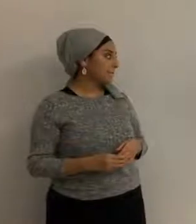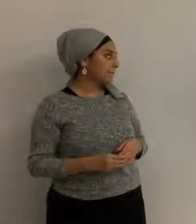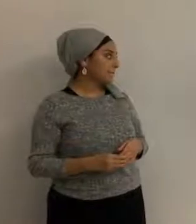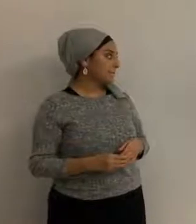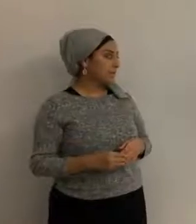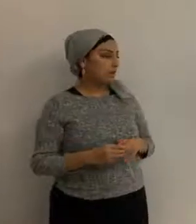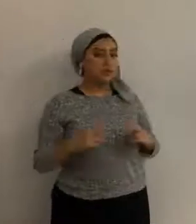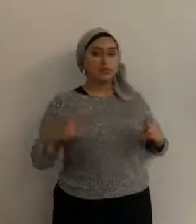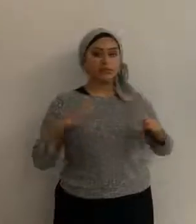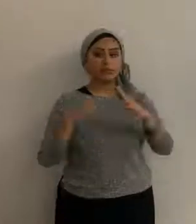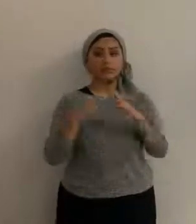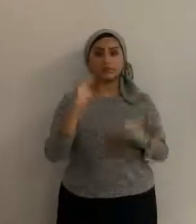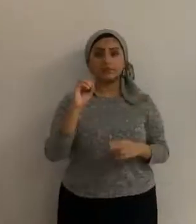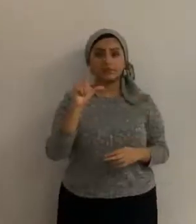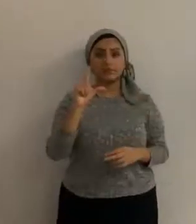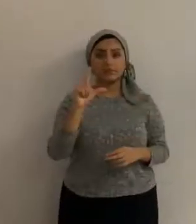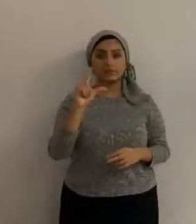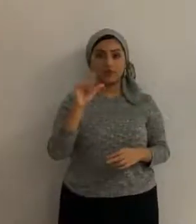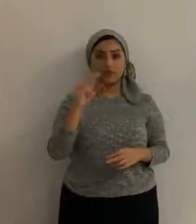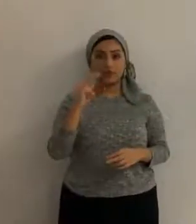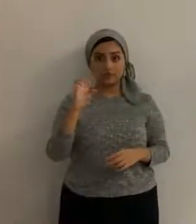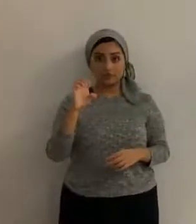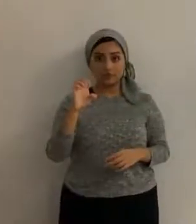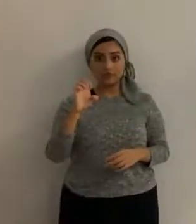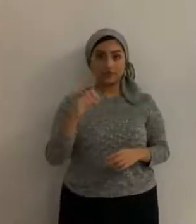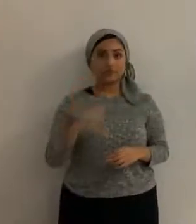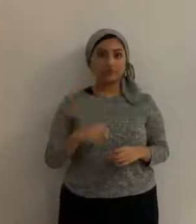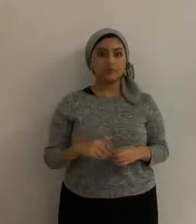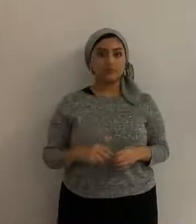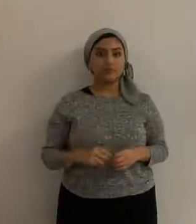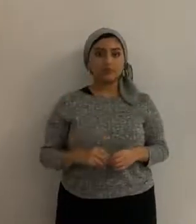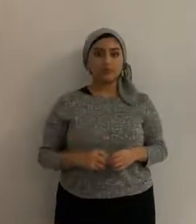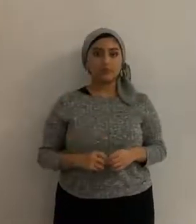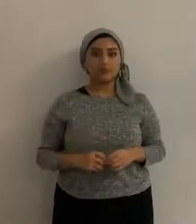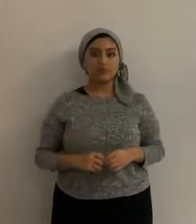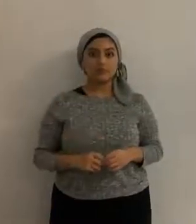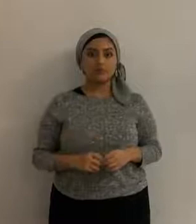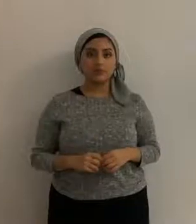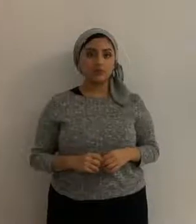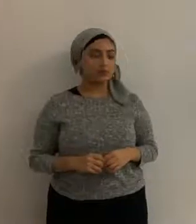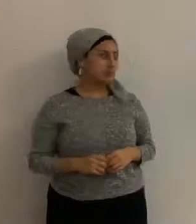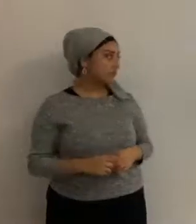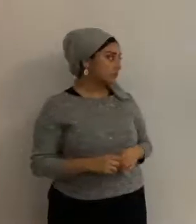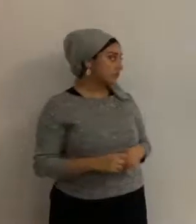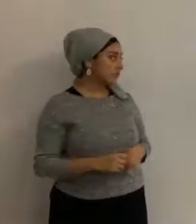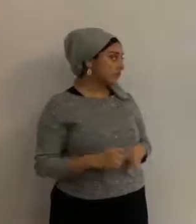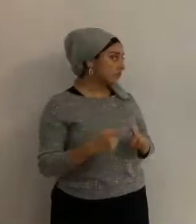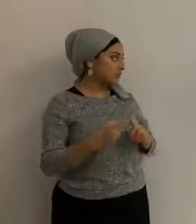Olivos, y en este sentido es el sentido aquí poniente hacia